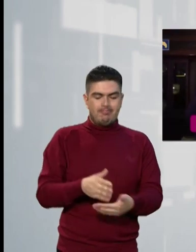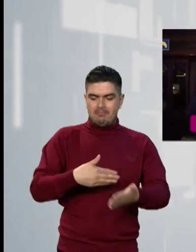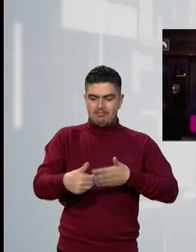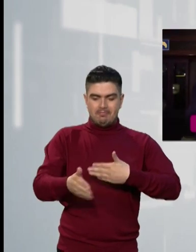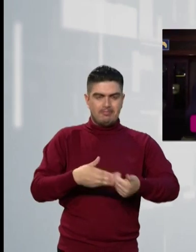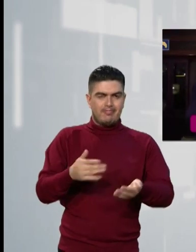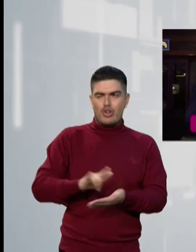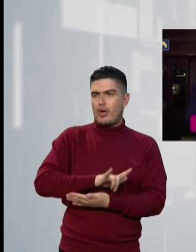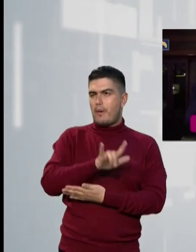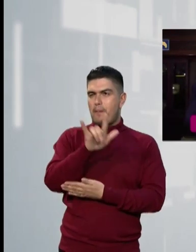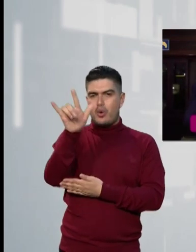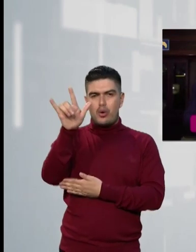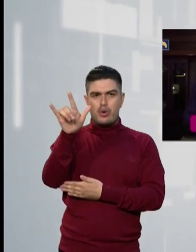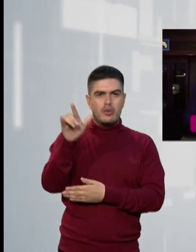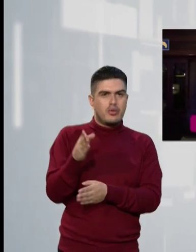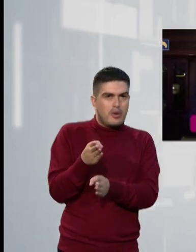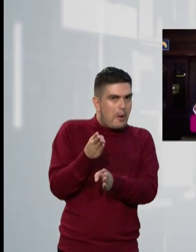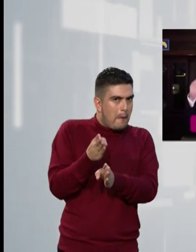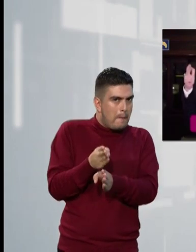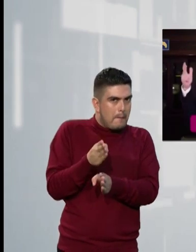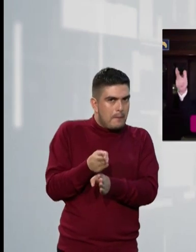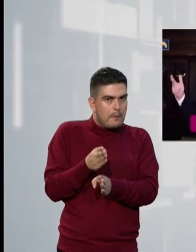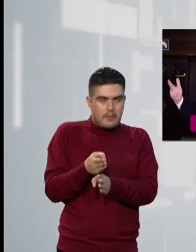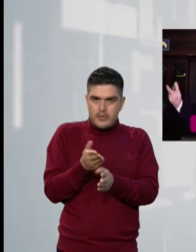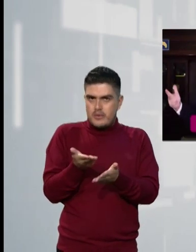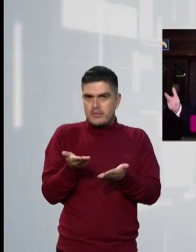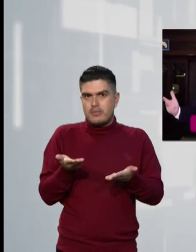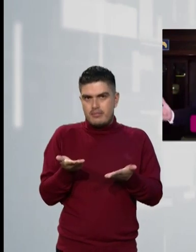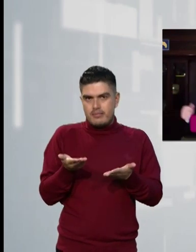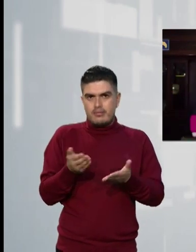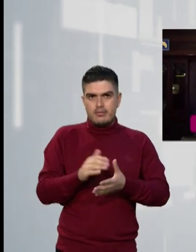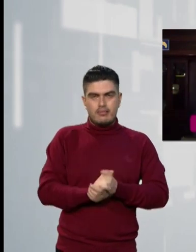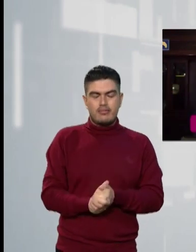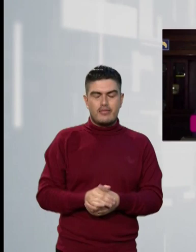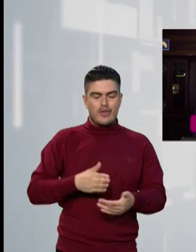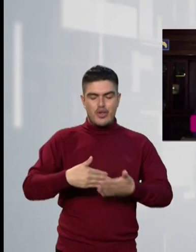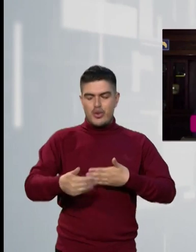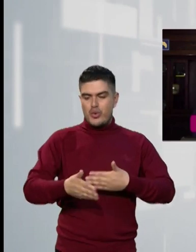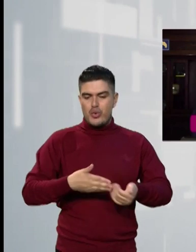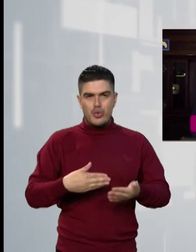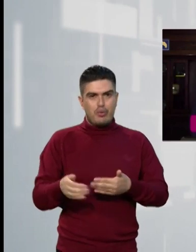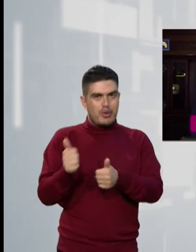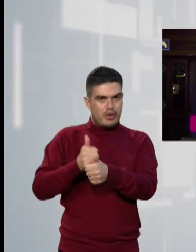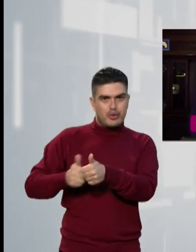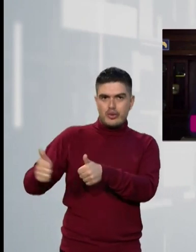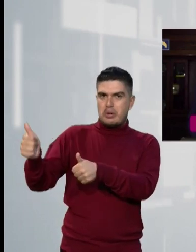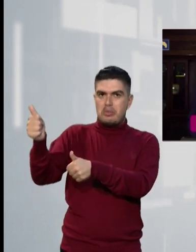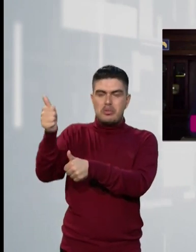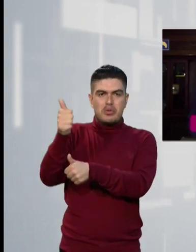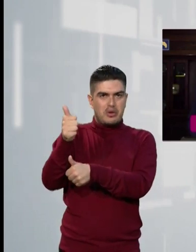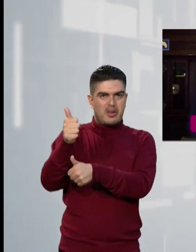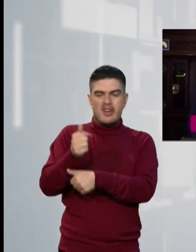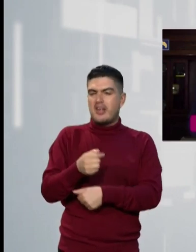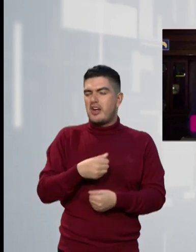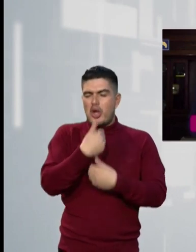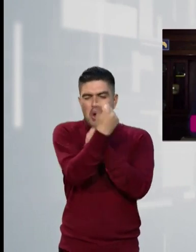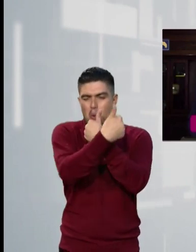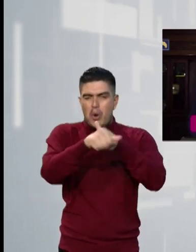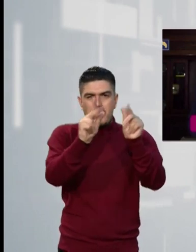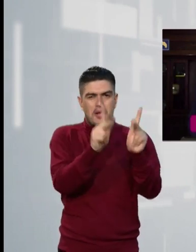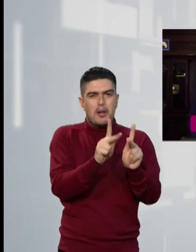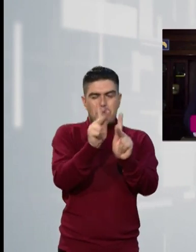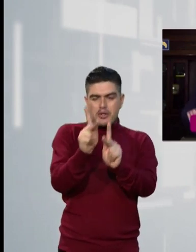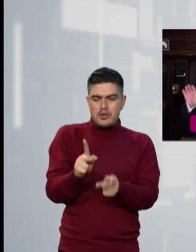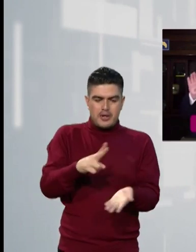sea transportista sea diplomático sea quien sea de ambos